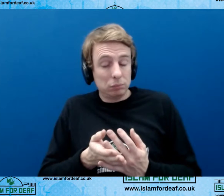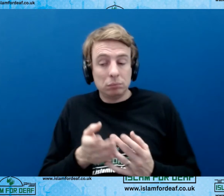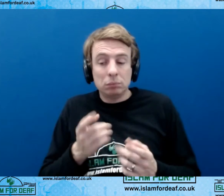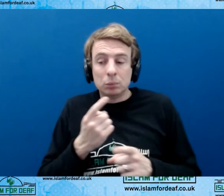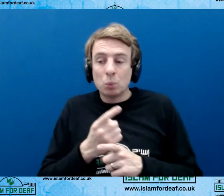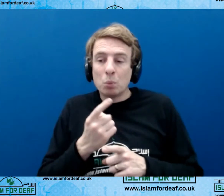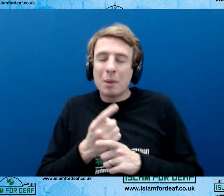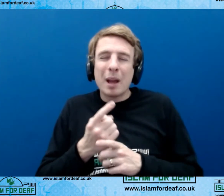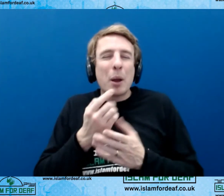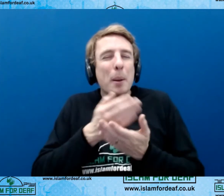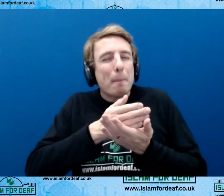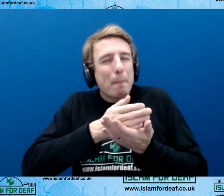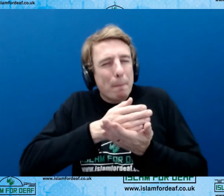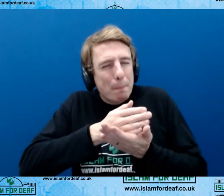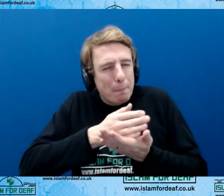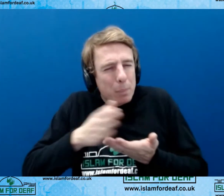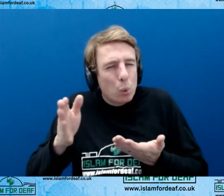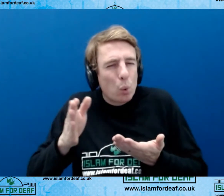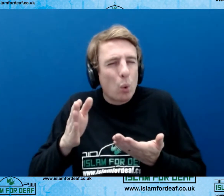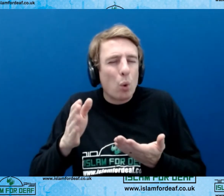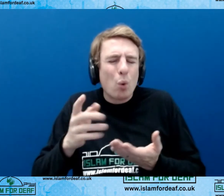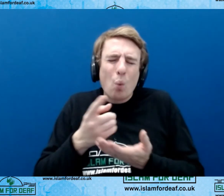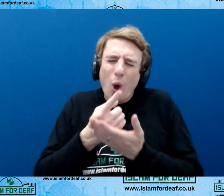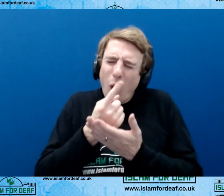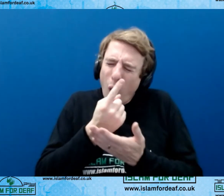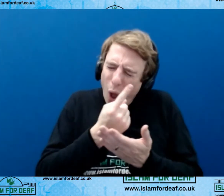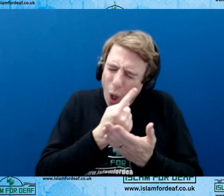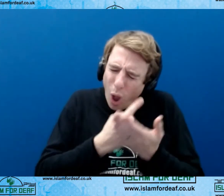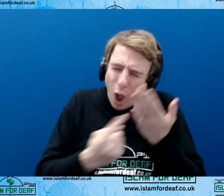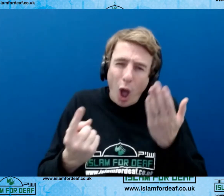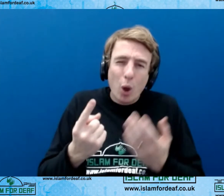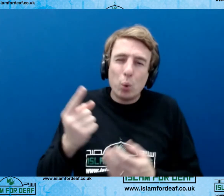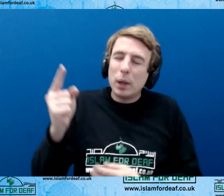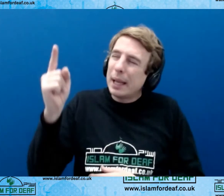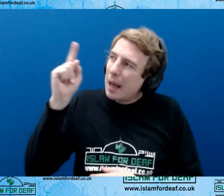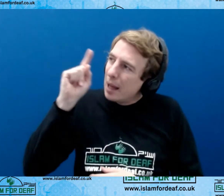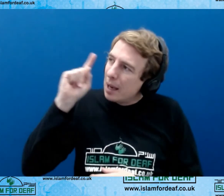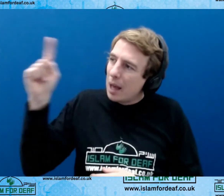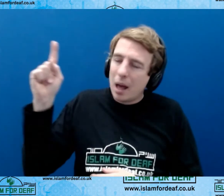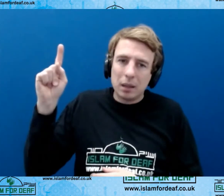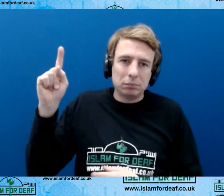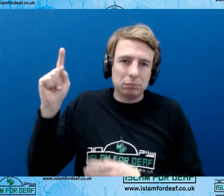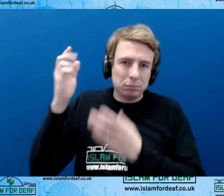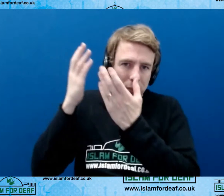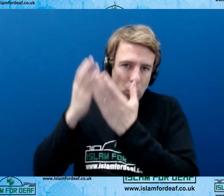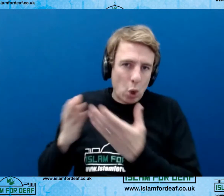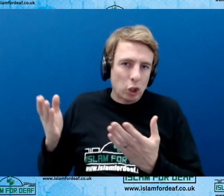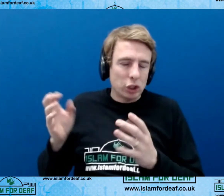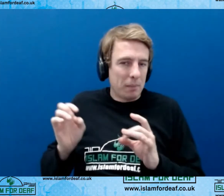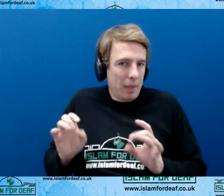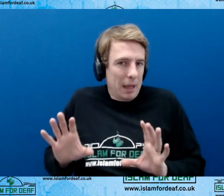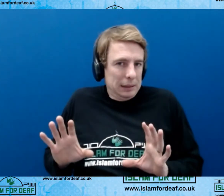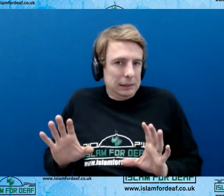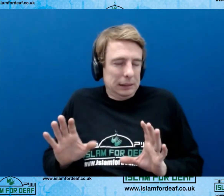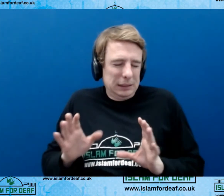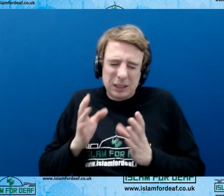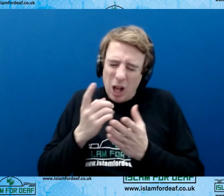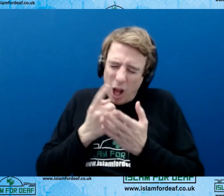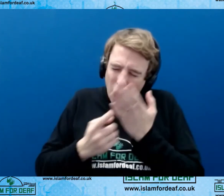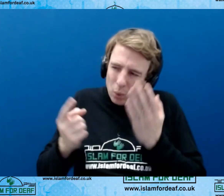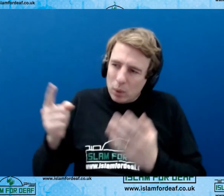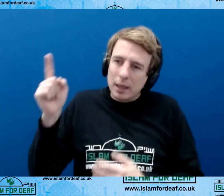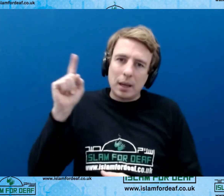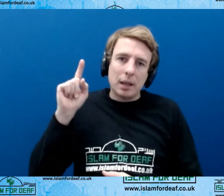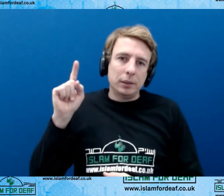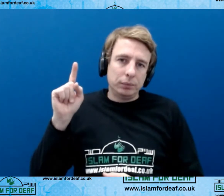monotheism. لذلك تقرآن في ركعتا الصبح النافلة التي قبل